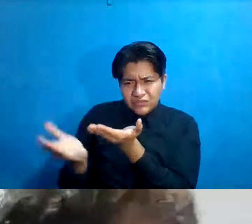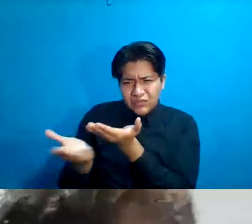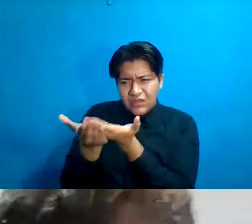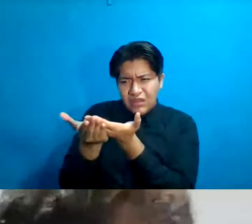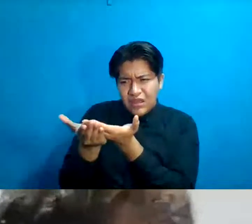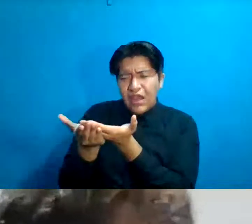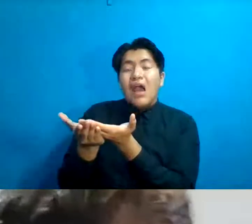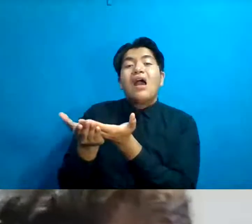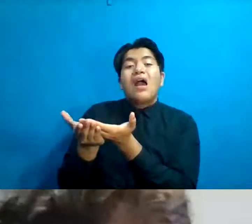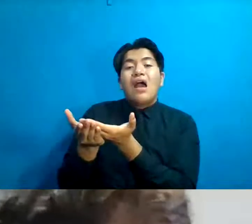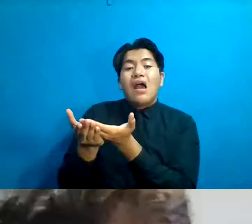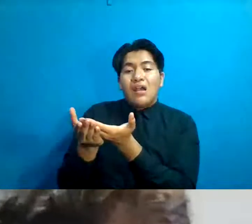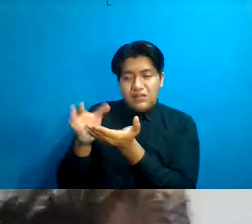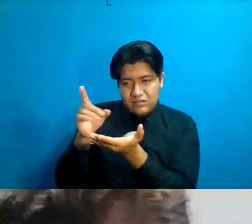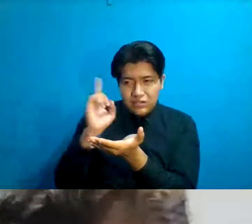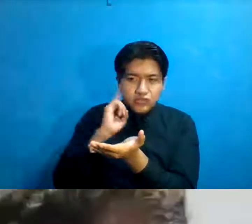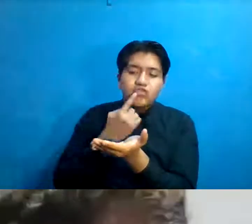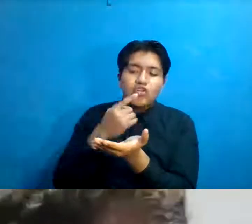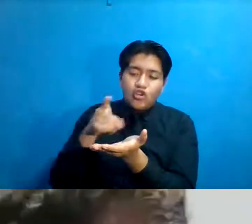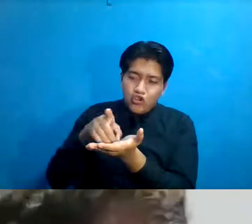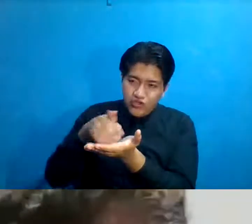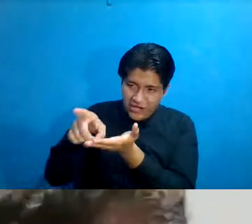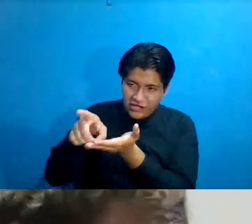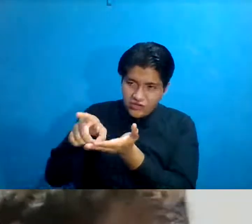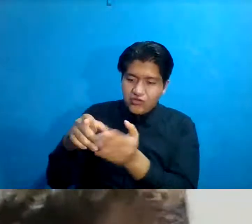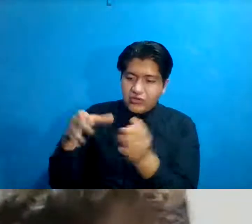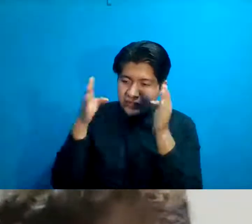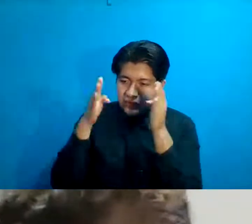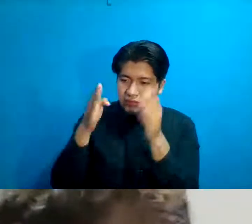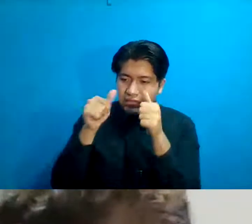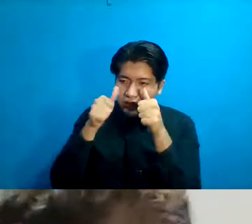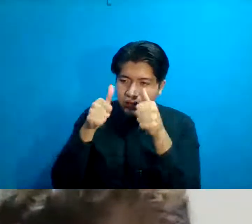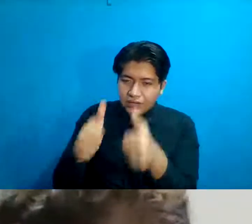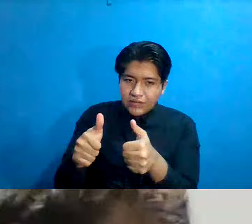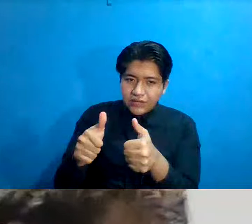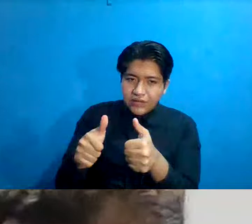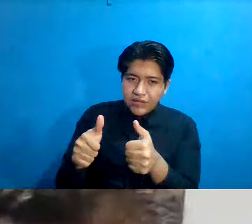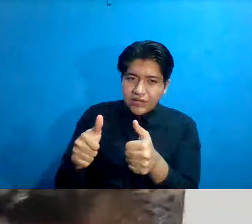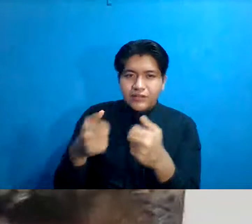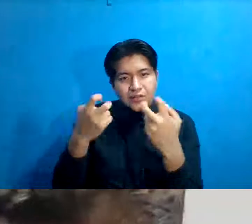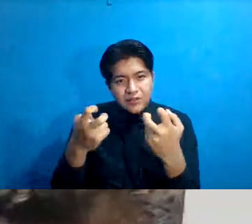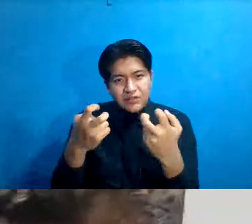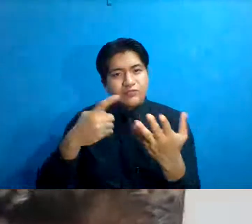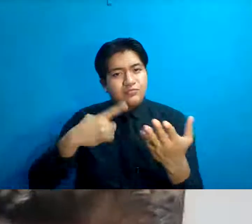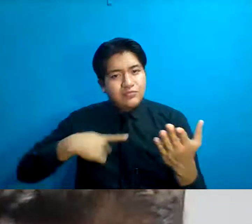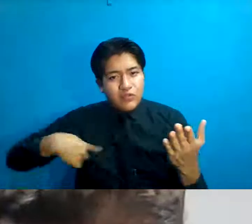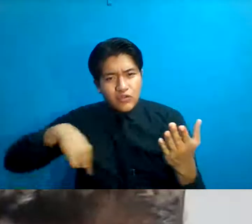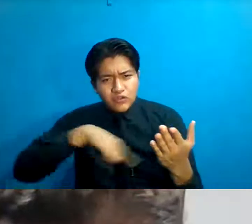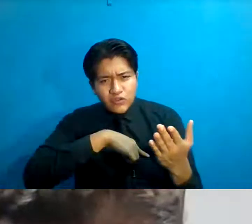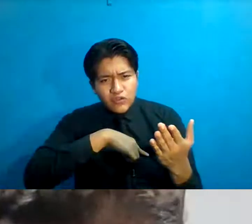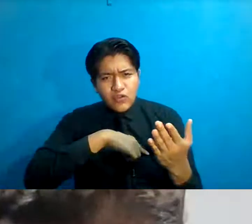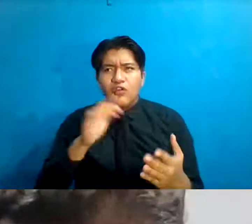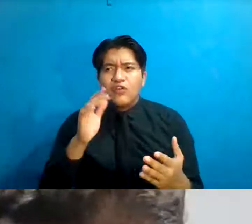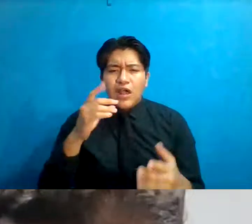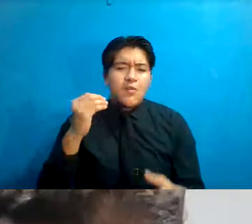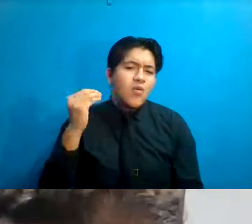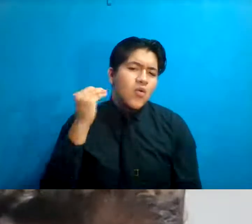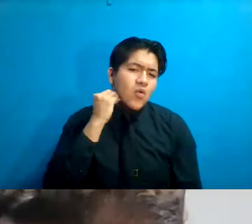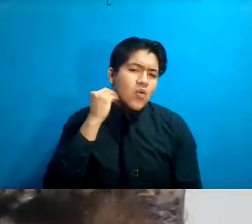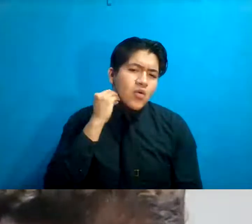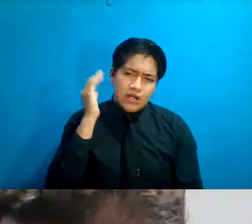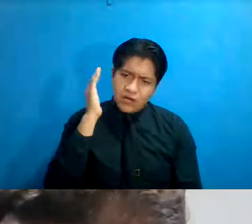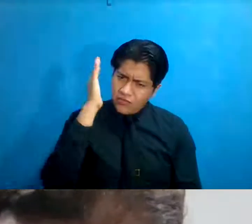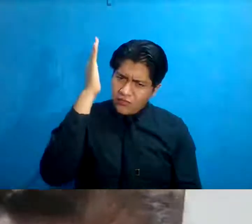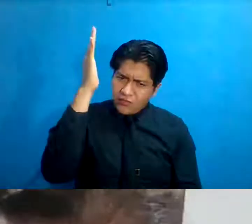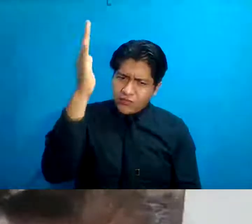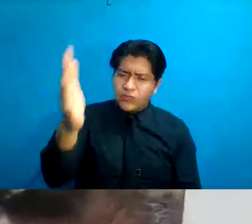el derecho sordo, por ejemplo. Y pues así, fomentar esto, nosotros como futuros abogados, mantener esta